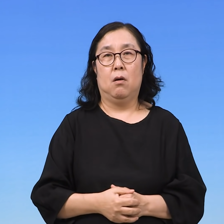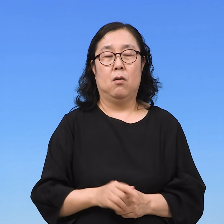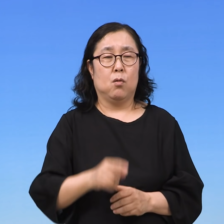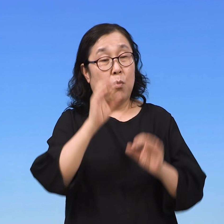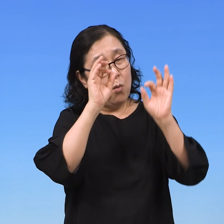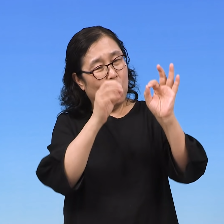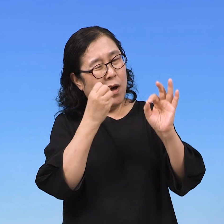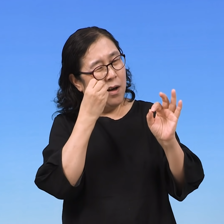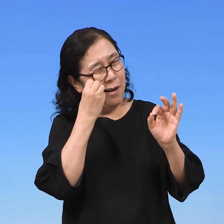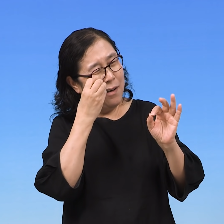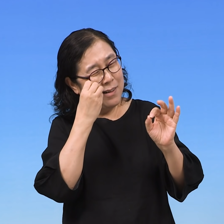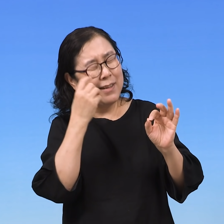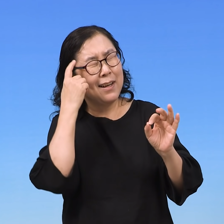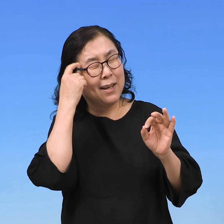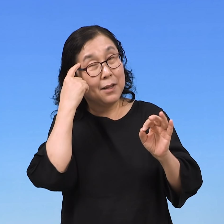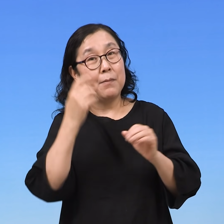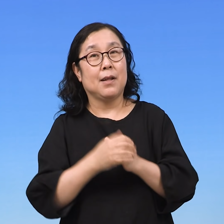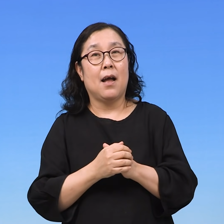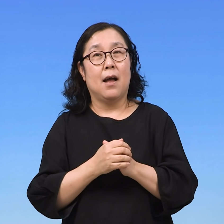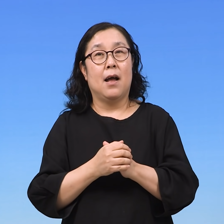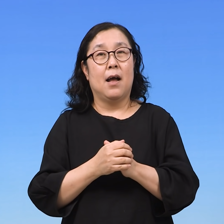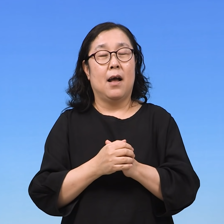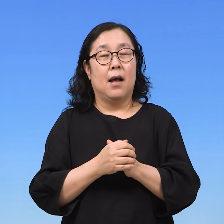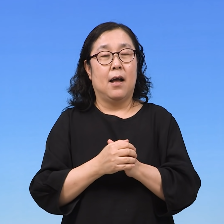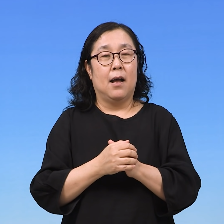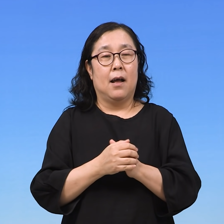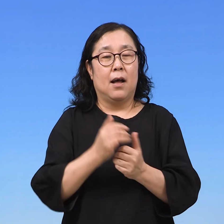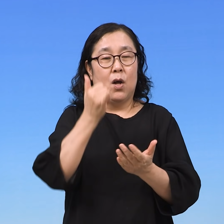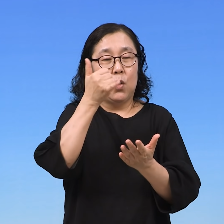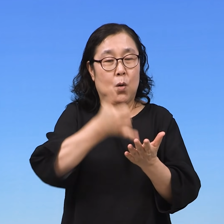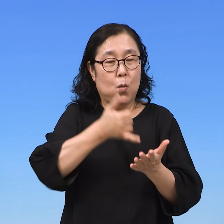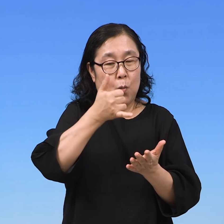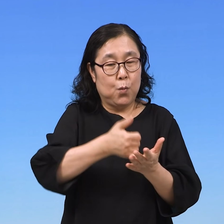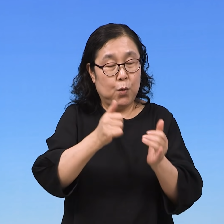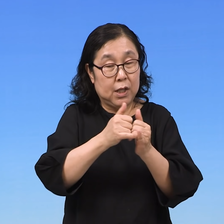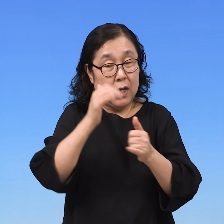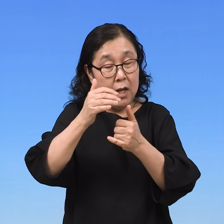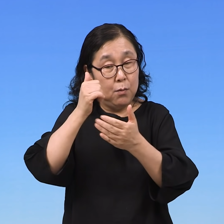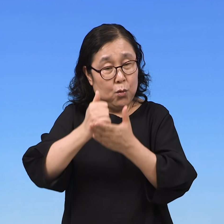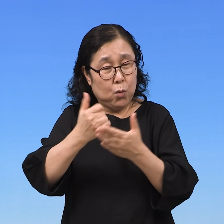굉장히 묘하더라고요. 농부 되시는 하나님도 이런 마음이신가?